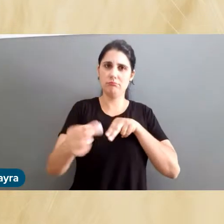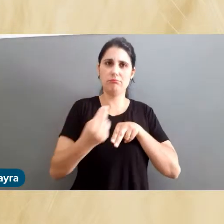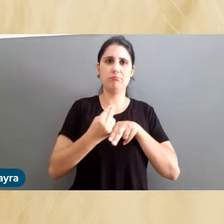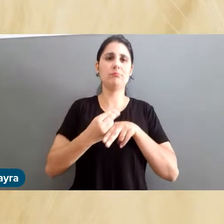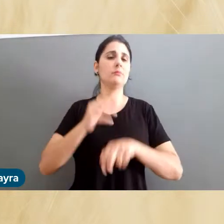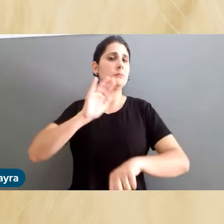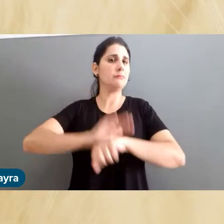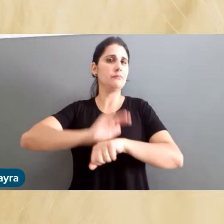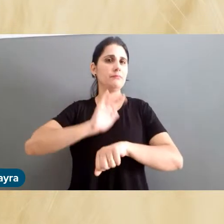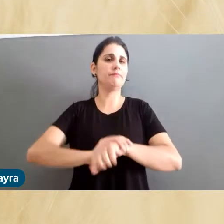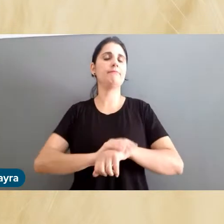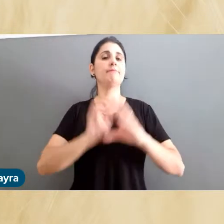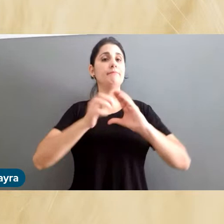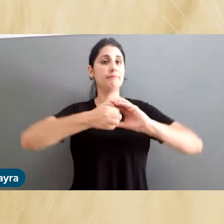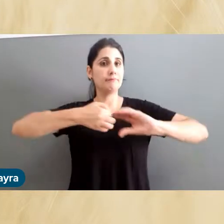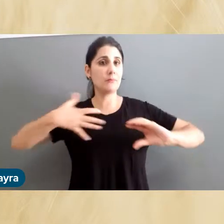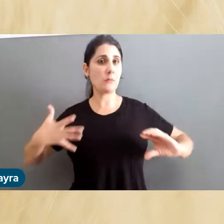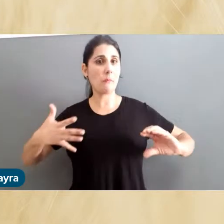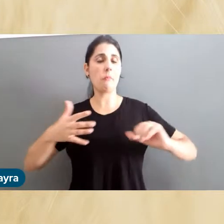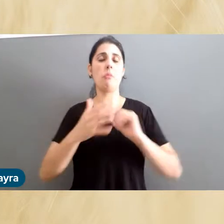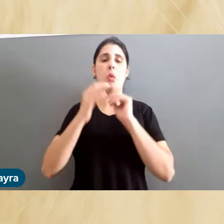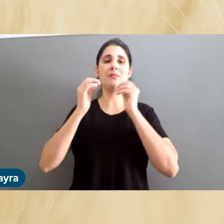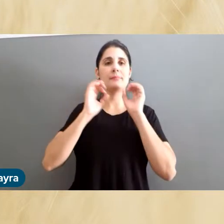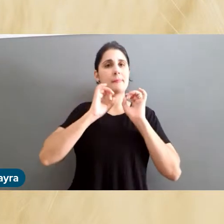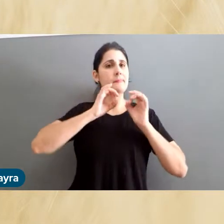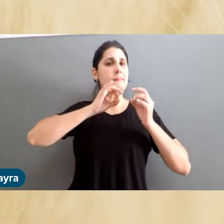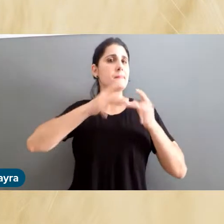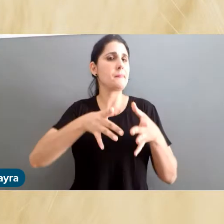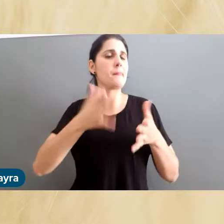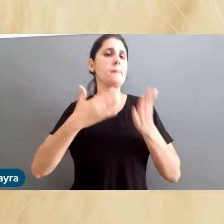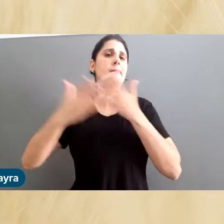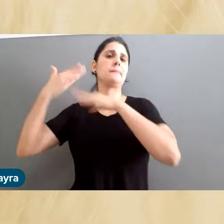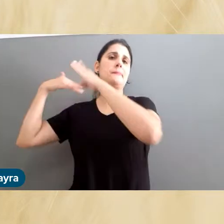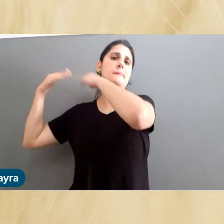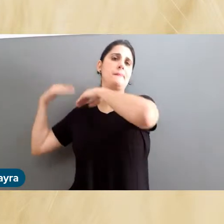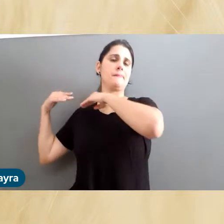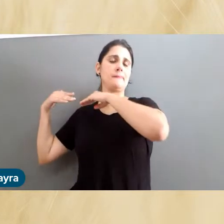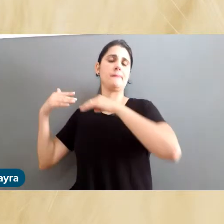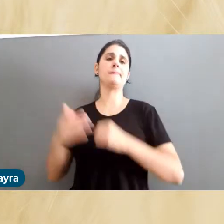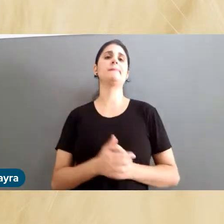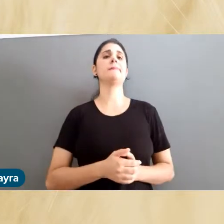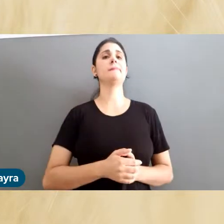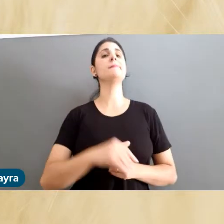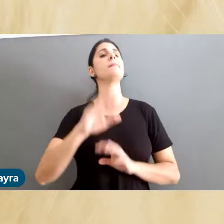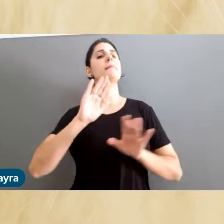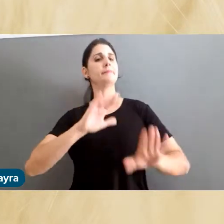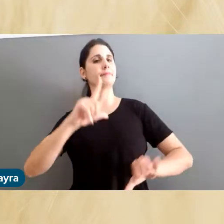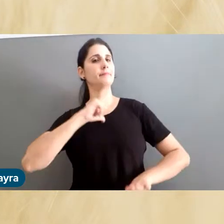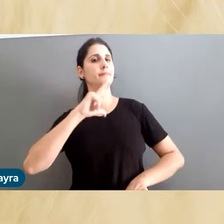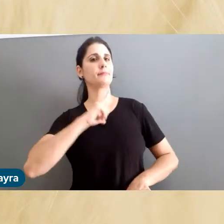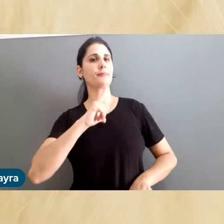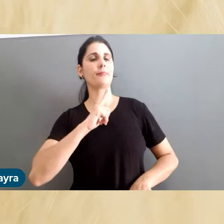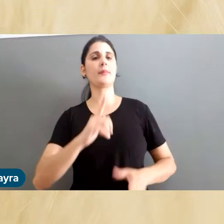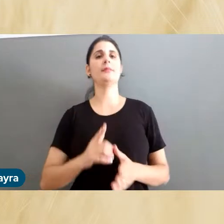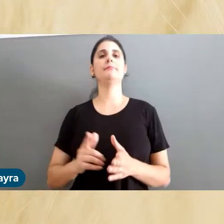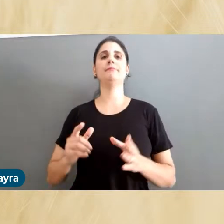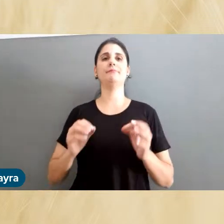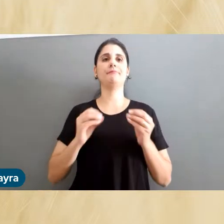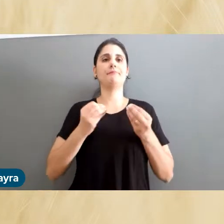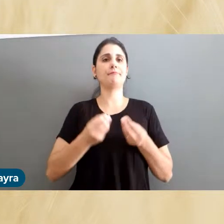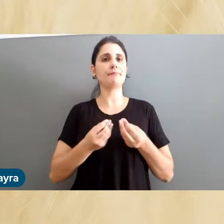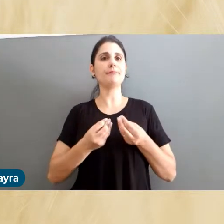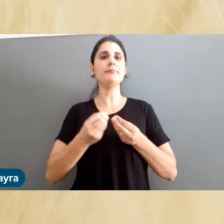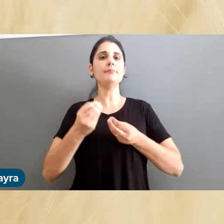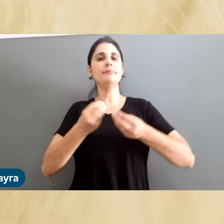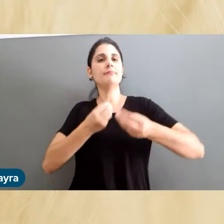que é caracterizado pelo abandono de coisas antigas, que já não funcionam mais, mas que ainda não está plenamente configurado